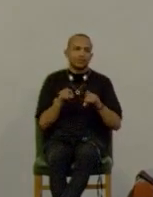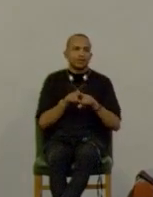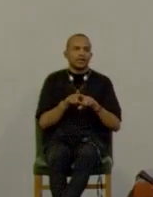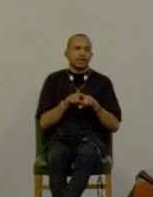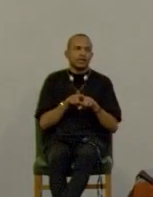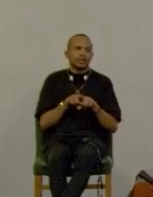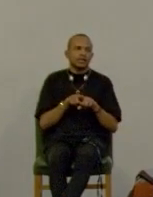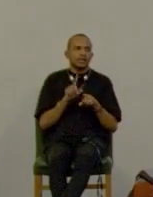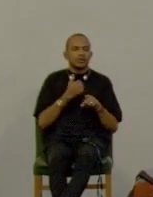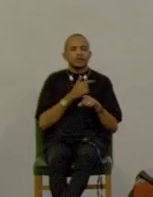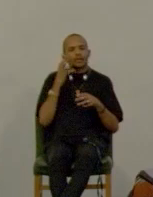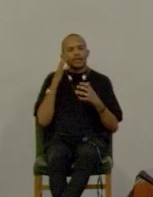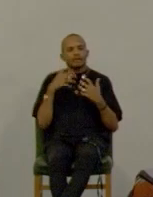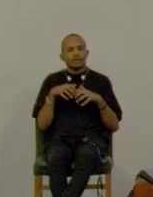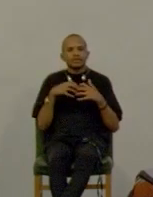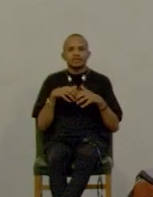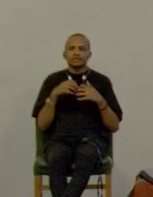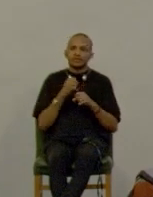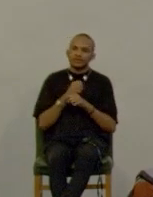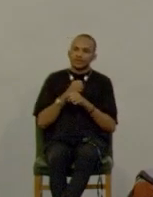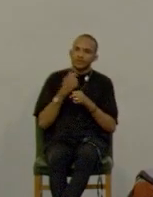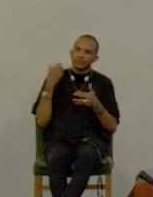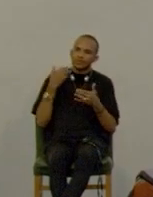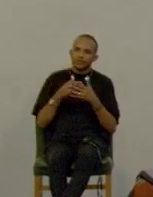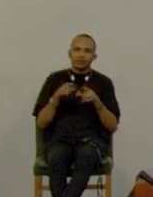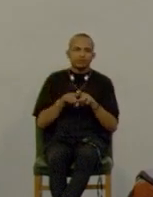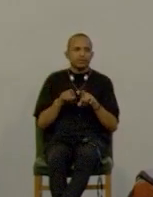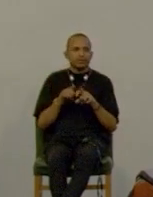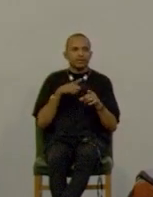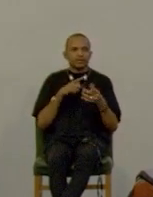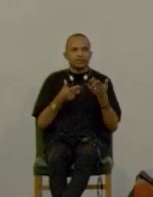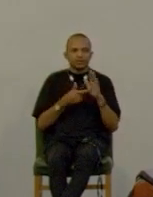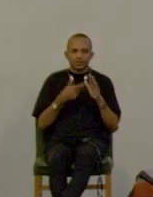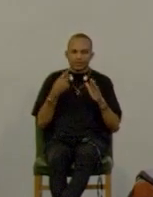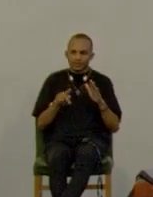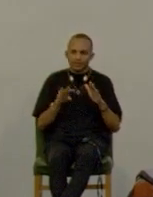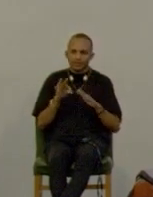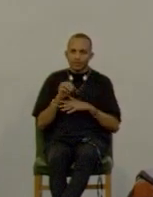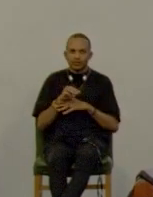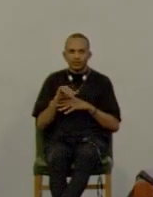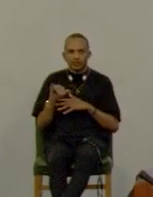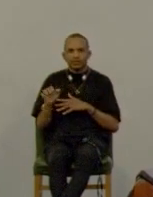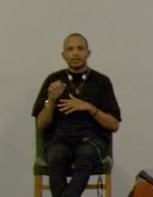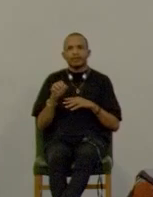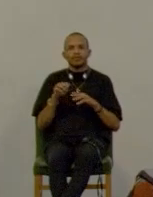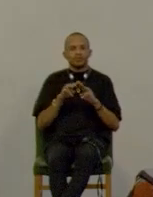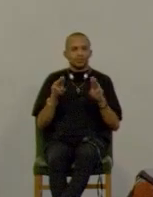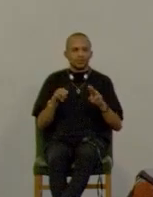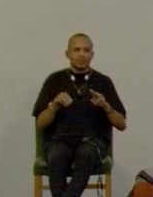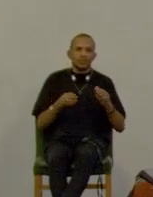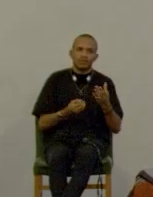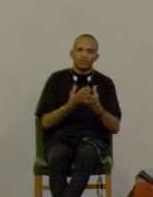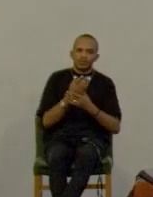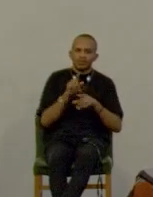gente tem refletido sobre ela nesses últimos anos, e a gente está com uma exposição aqui no Tomi chamada Museu das Origens, e